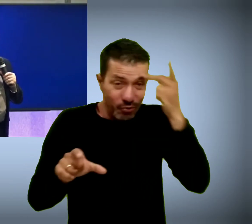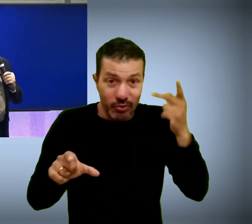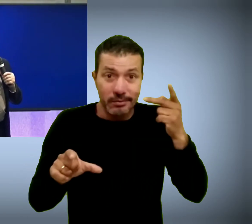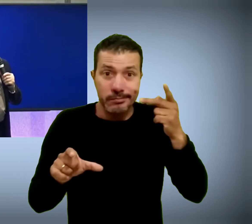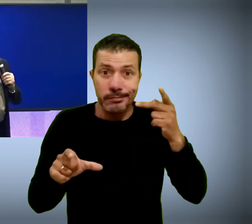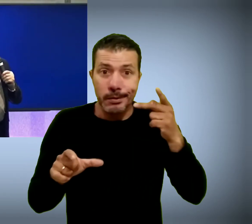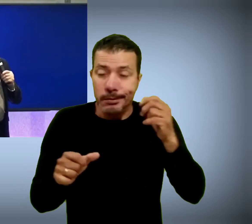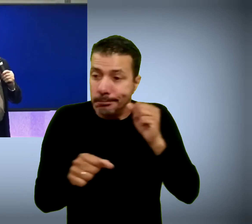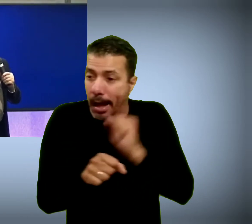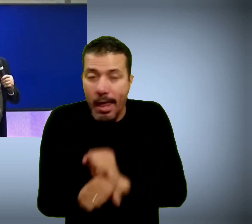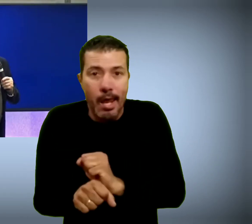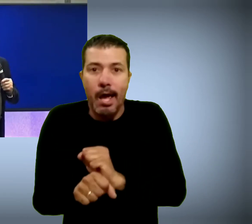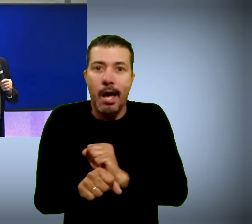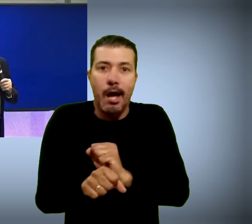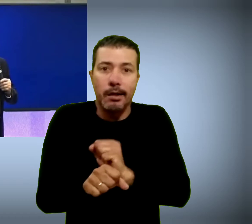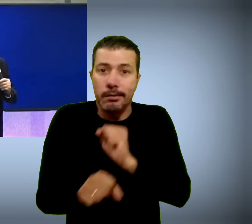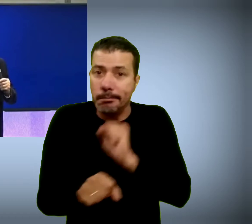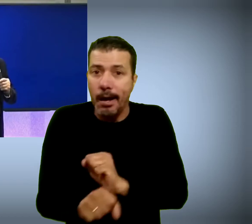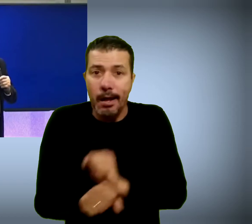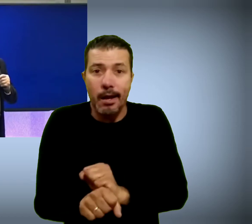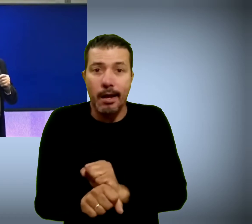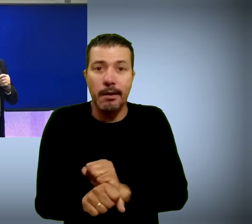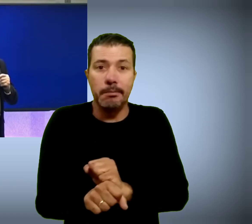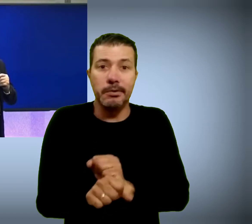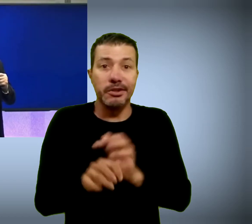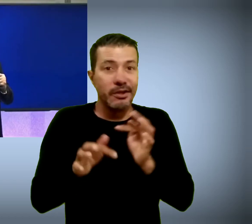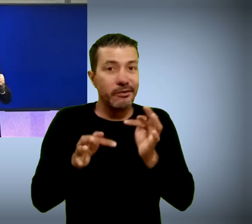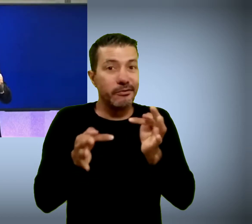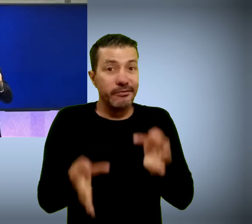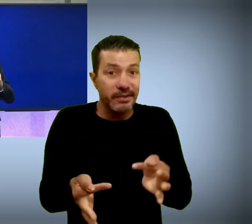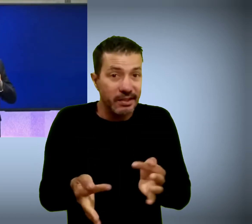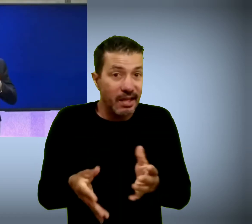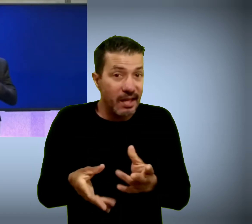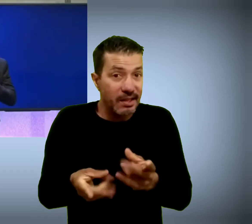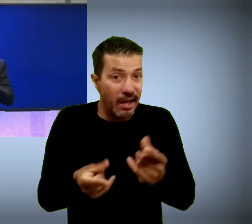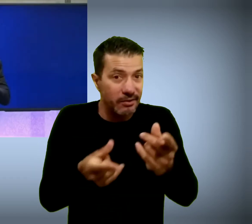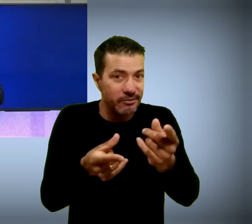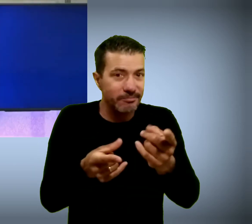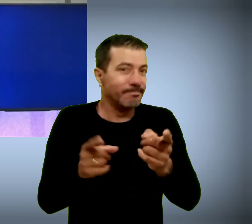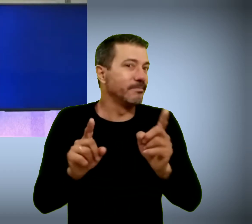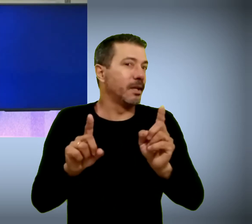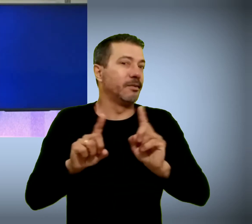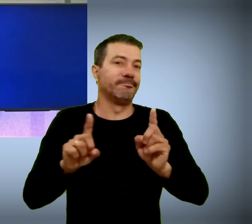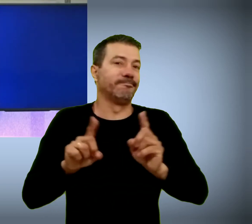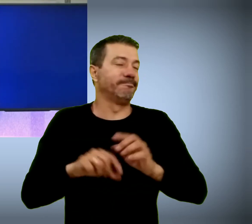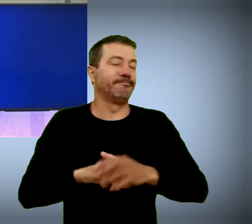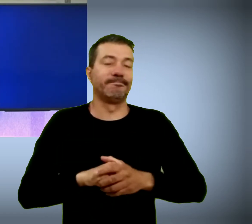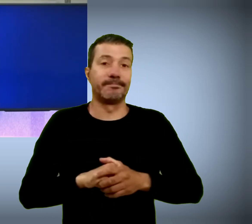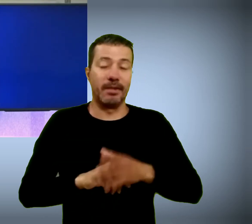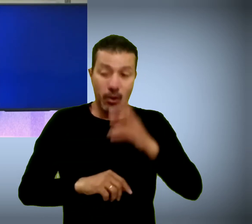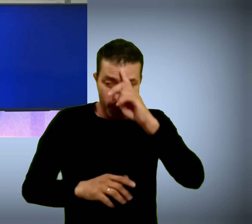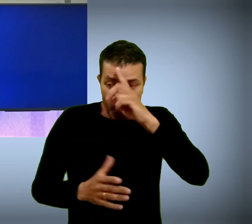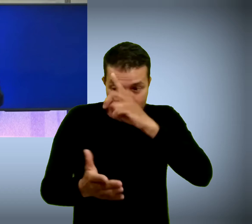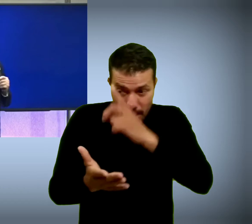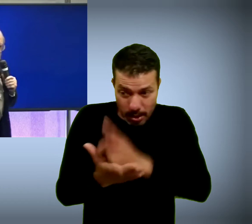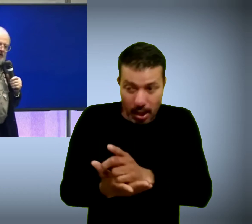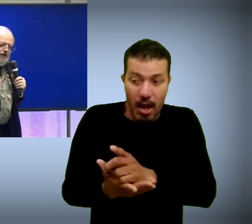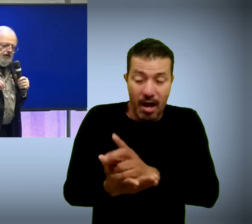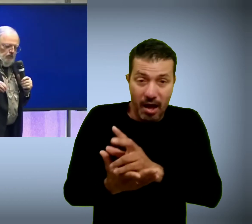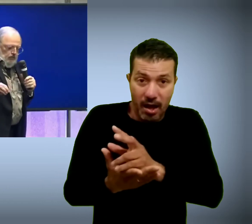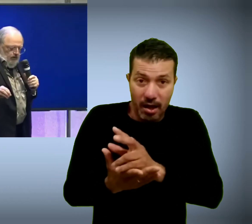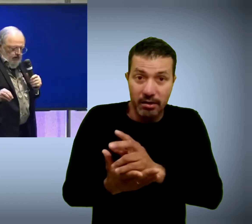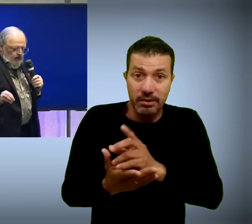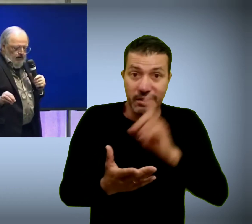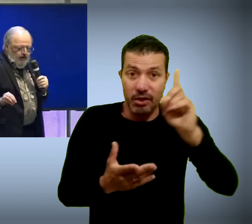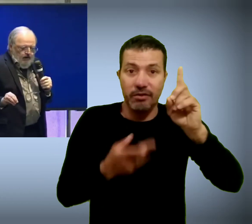ter um fim, tem que ter uma pausa, porque o fim também não é eterno. Eu vou mandar alguém,